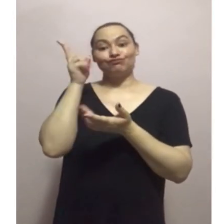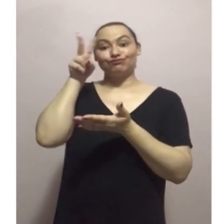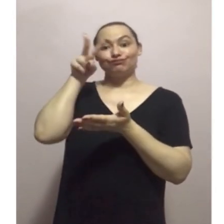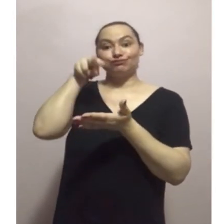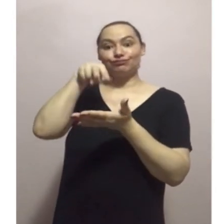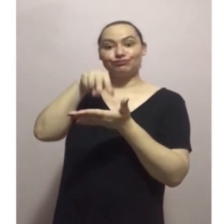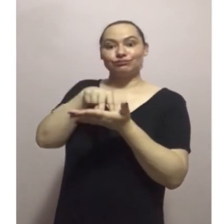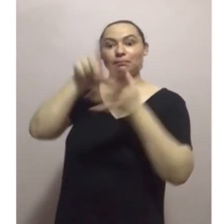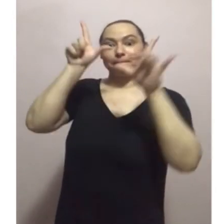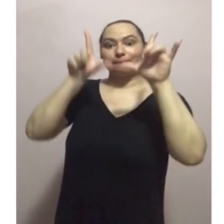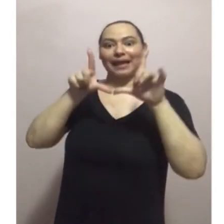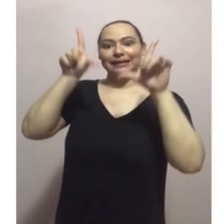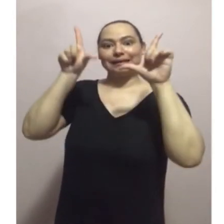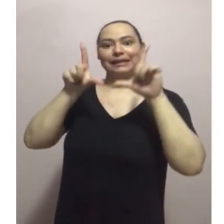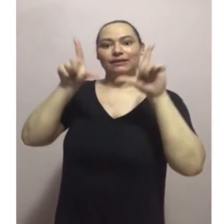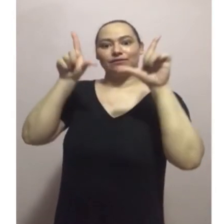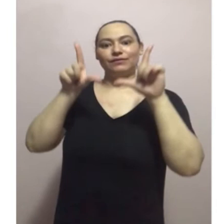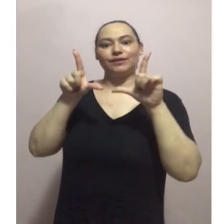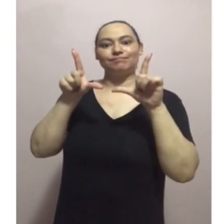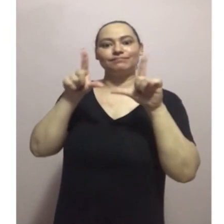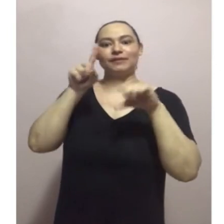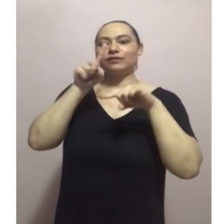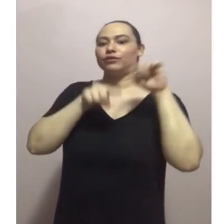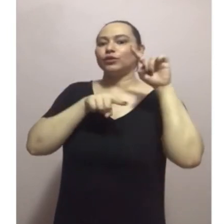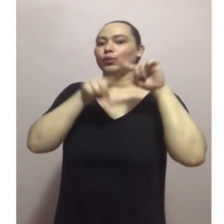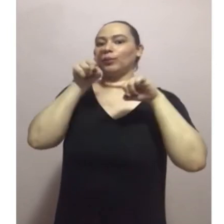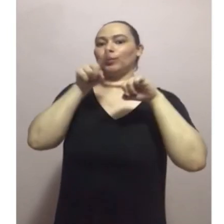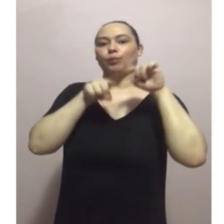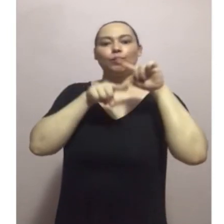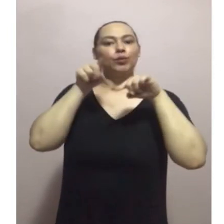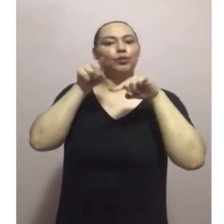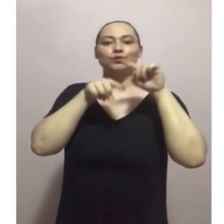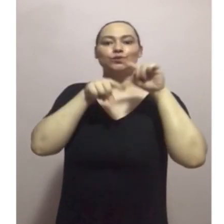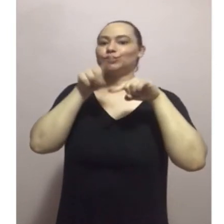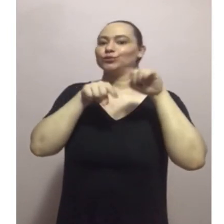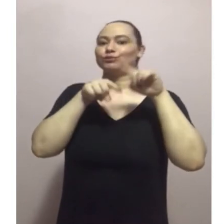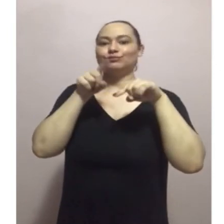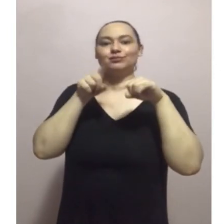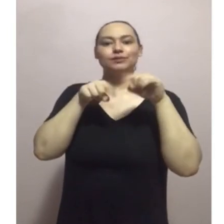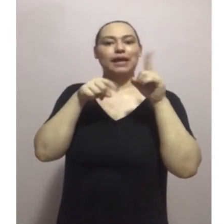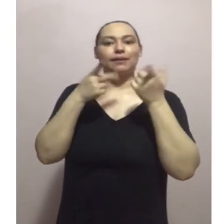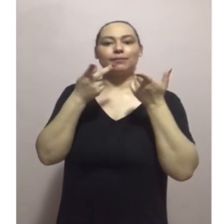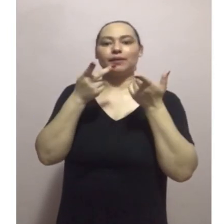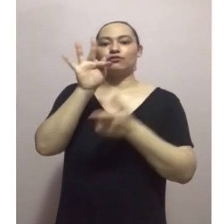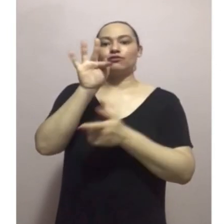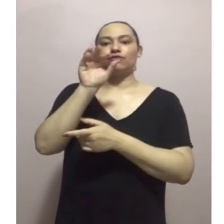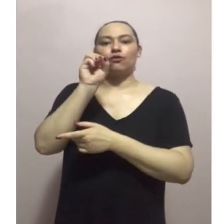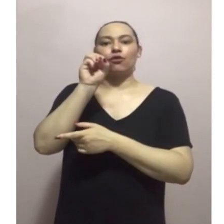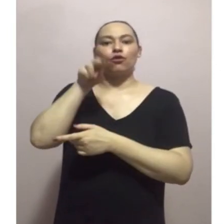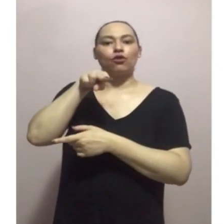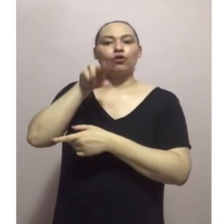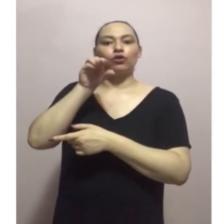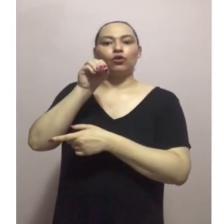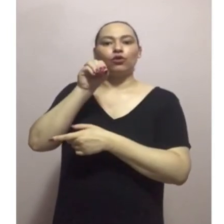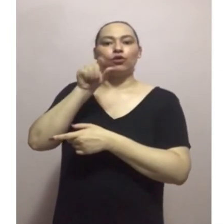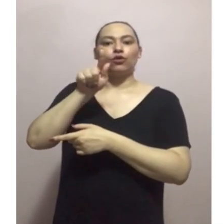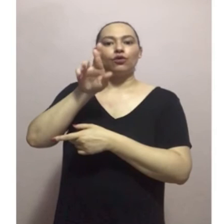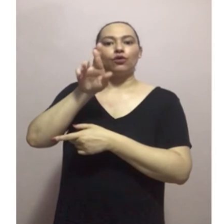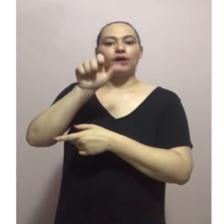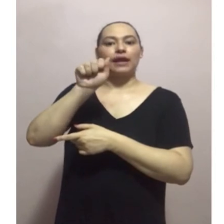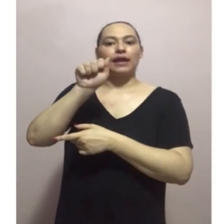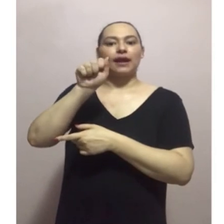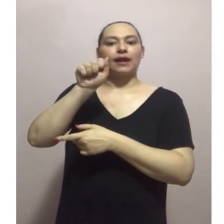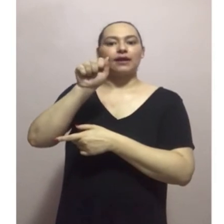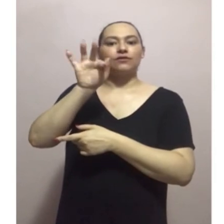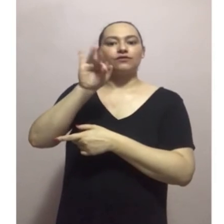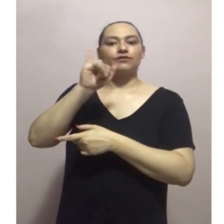presencial para a TV, que virou um produto como se fosse um produto fonográfico. Então, eu,